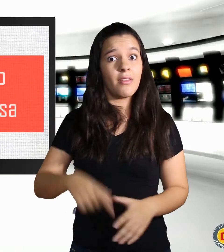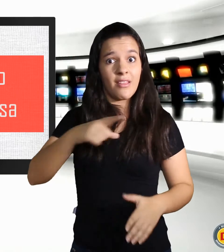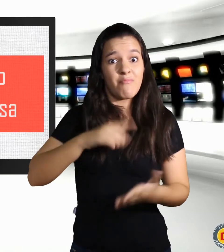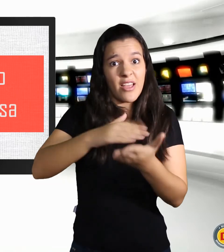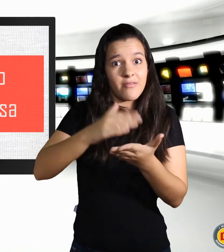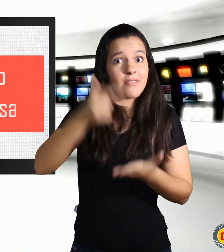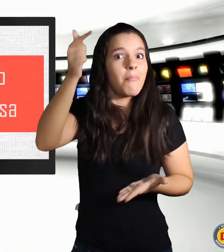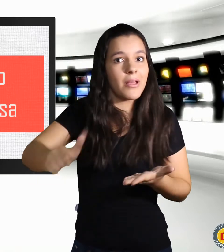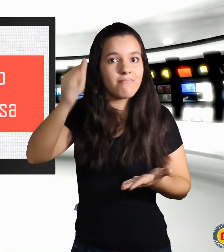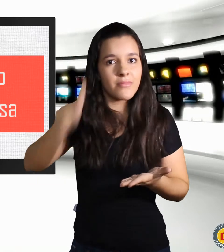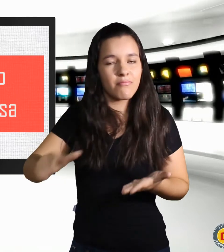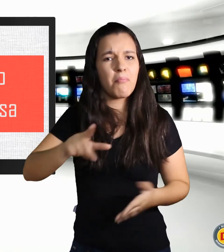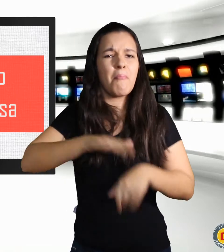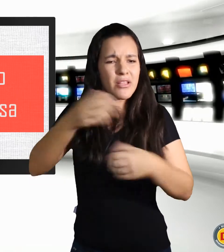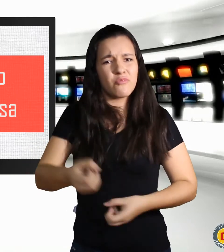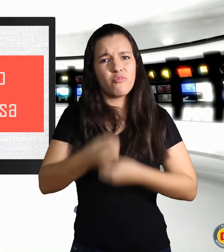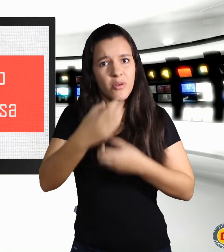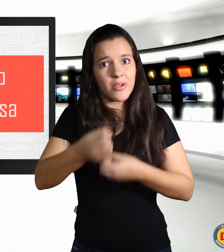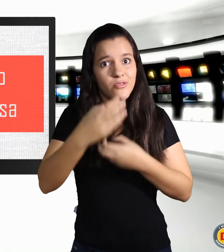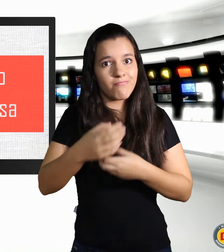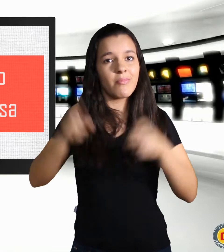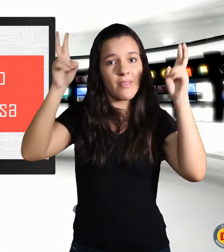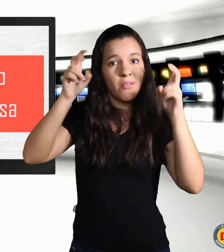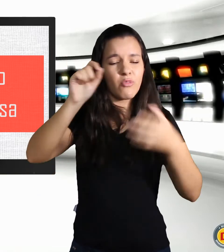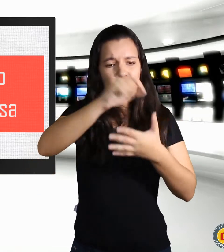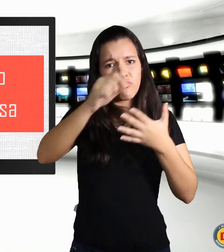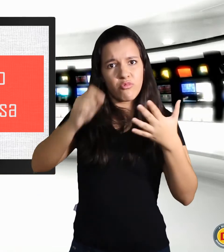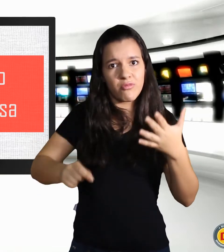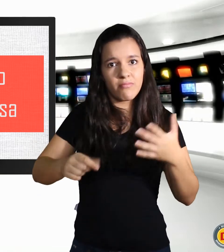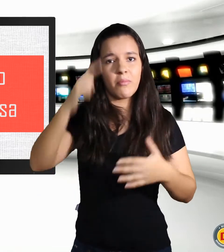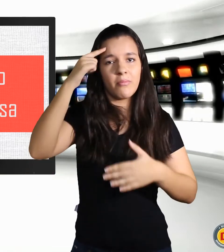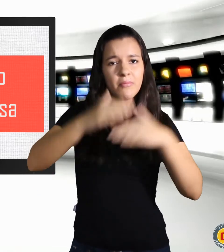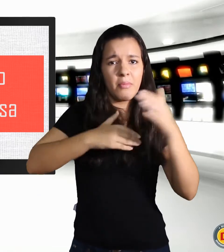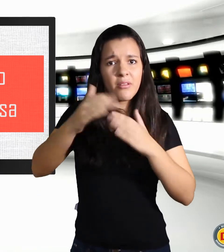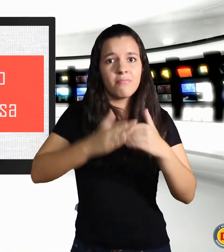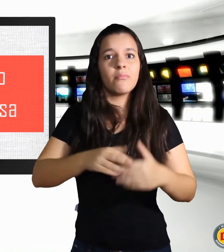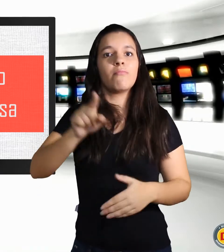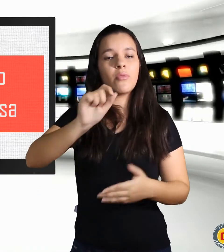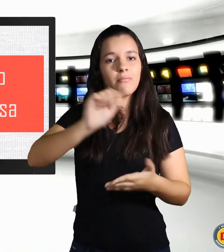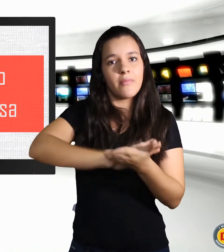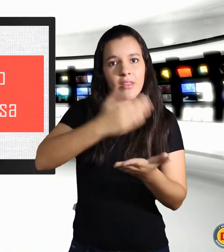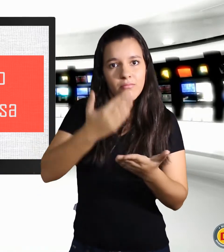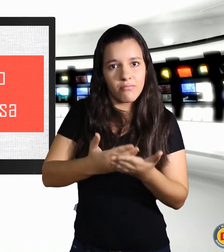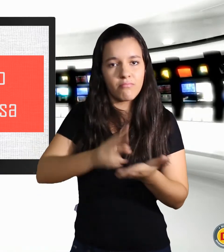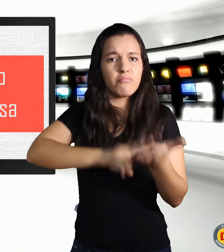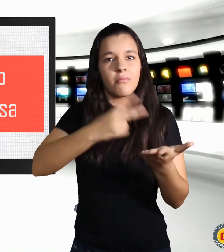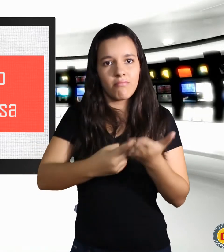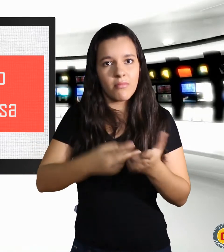Nas próximas edições da revista Demais, traremos mais informações sobre as competências e aspectos inerentes à profissão de tradutor e intérprete de